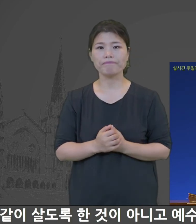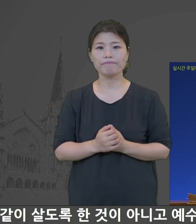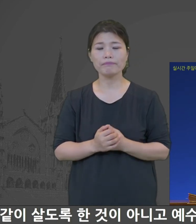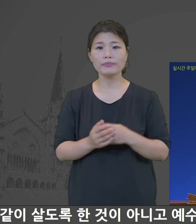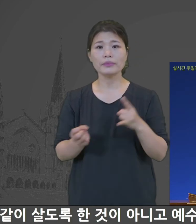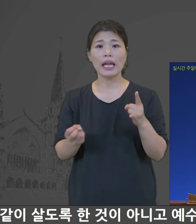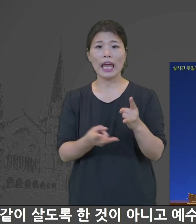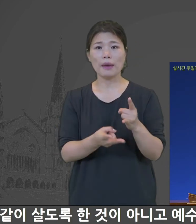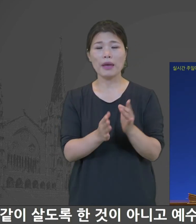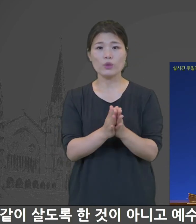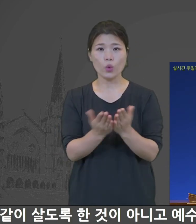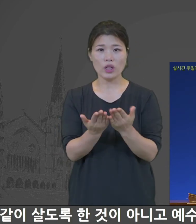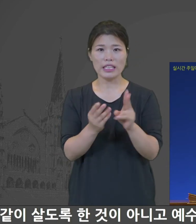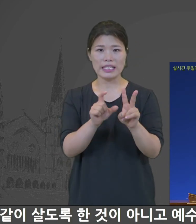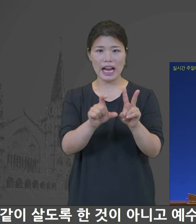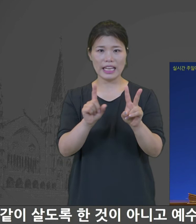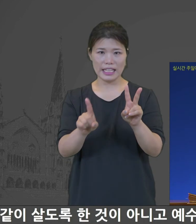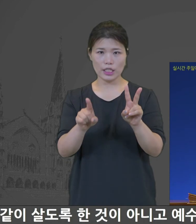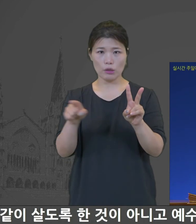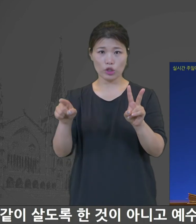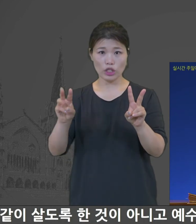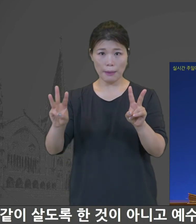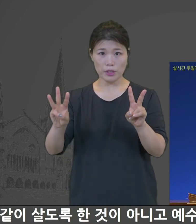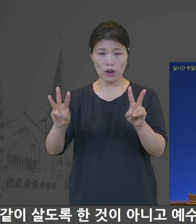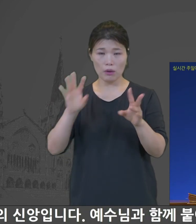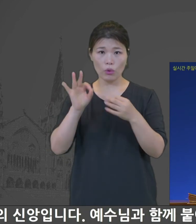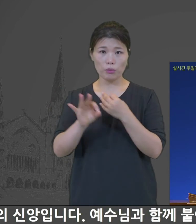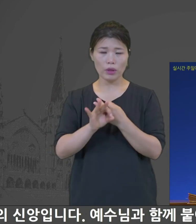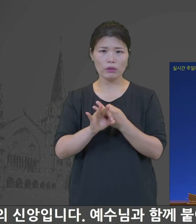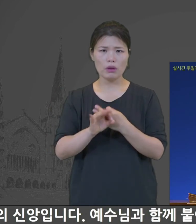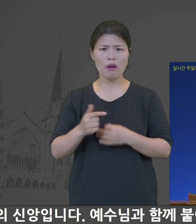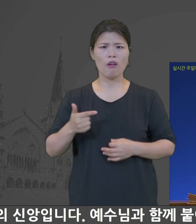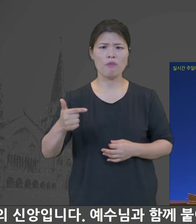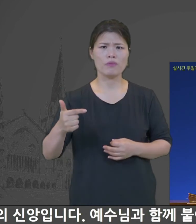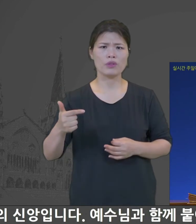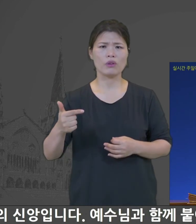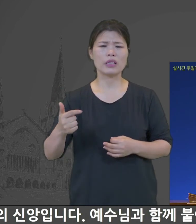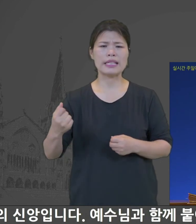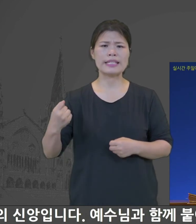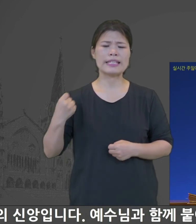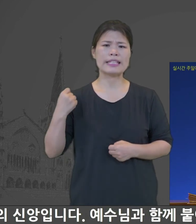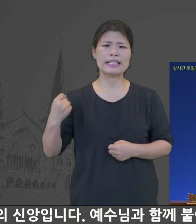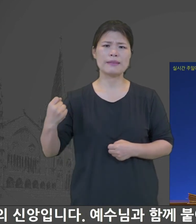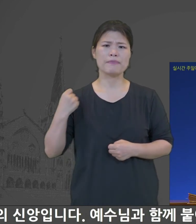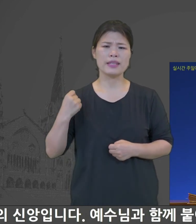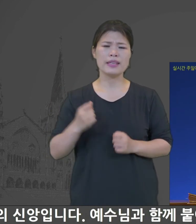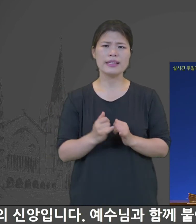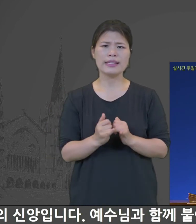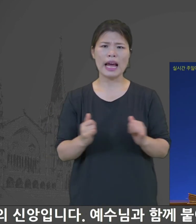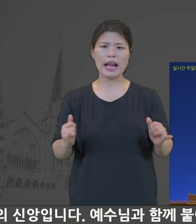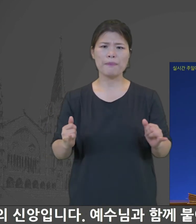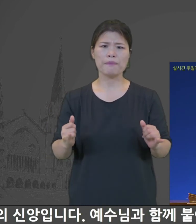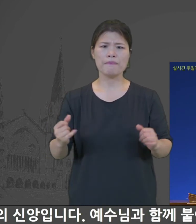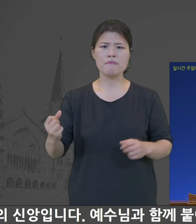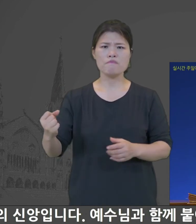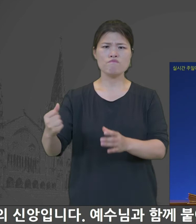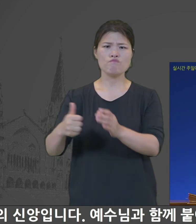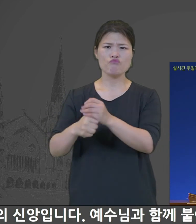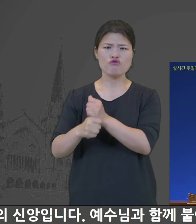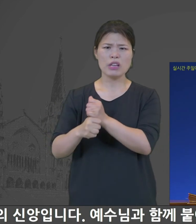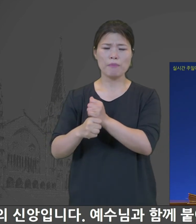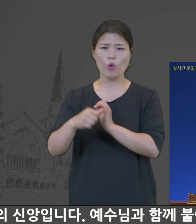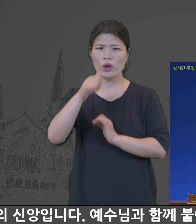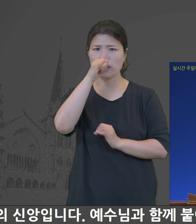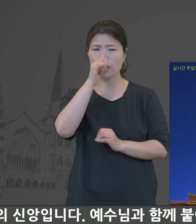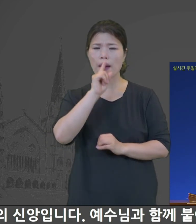에베소서 2장 1절에서 3절까지는 엄청난 힘이 사람들을 붙들고 있다는 거죠. 죄와